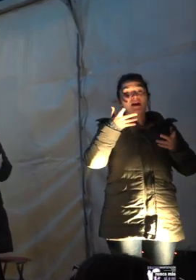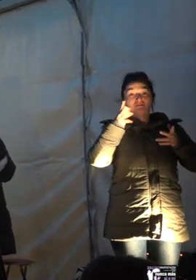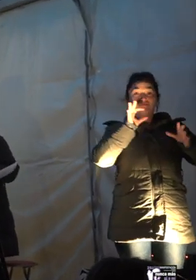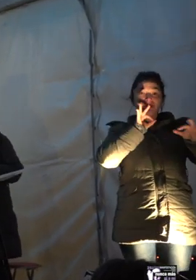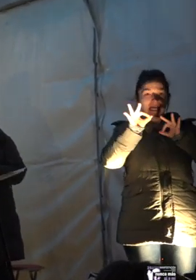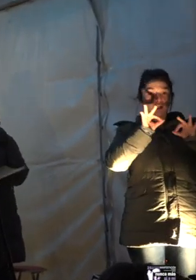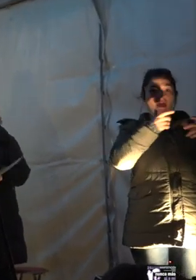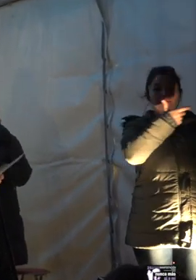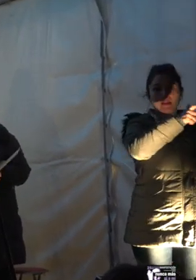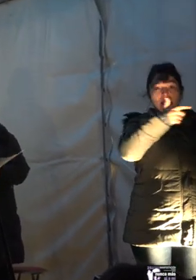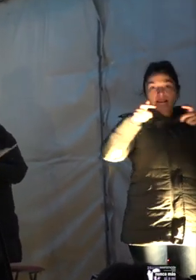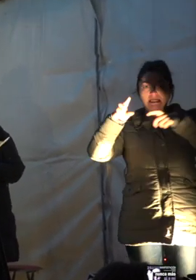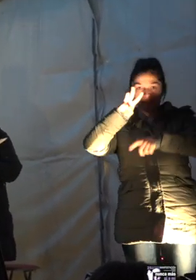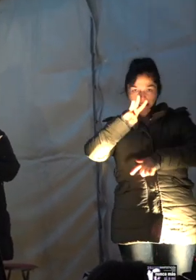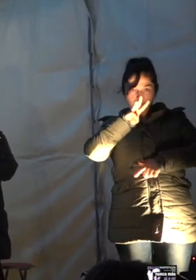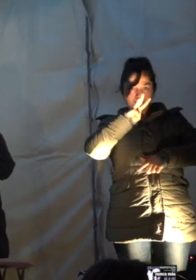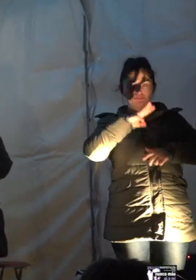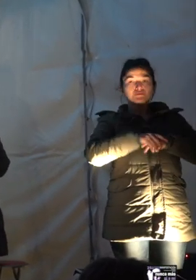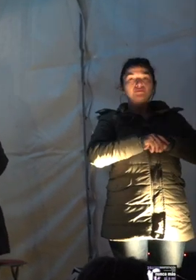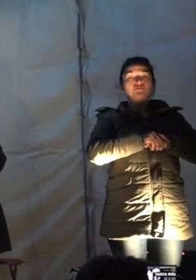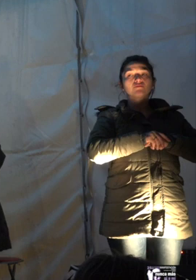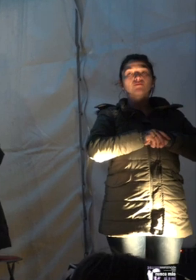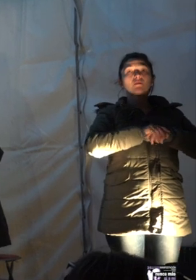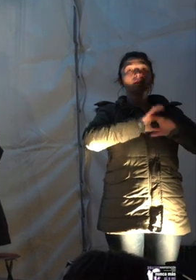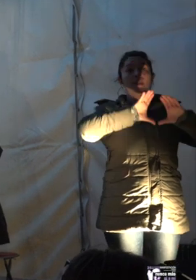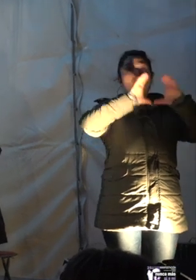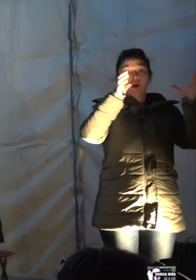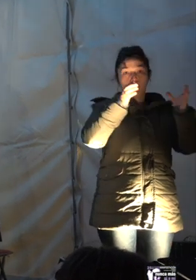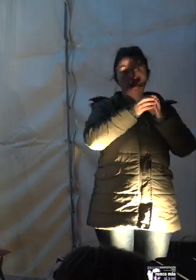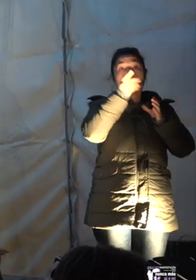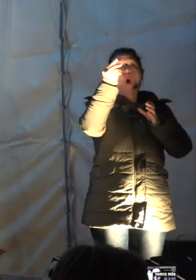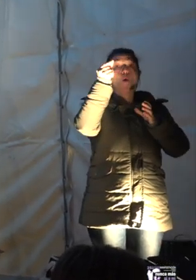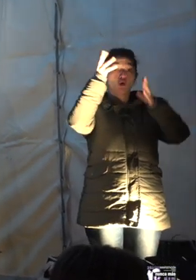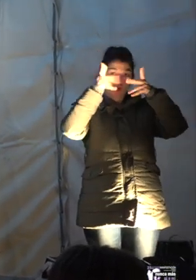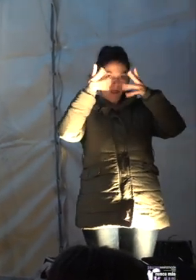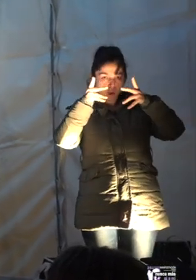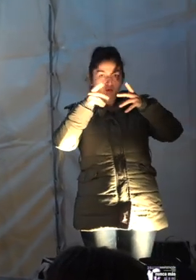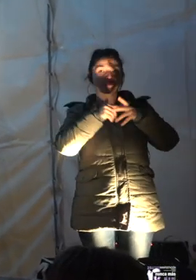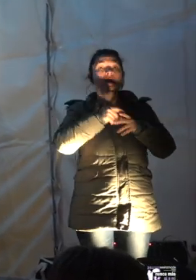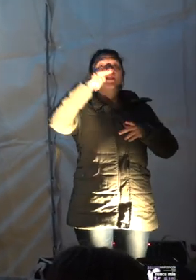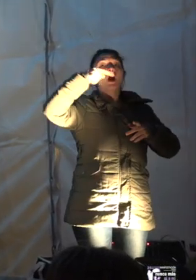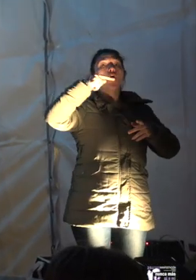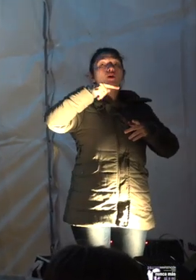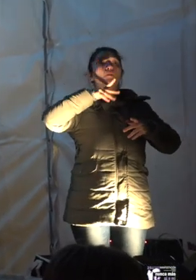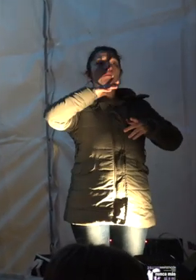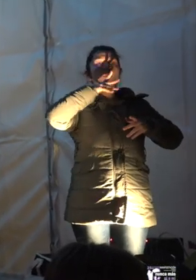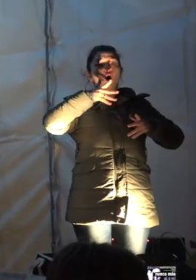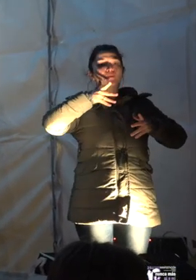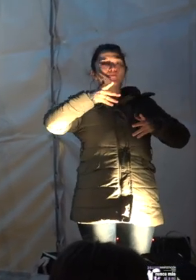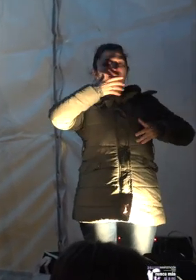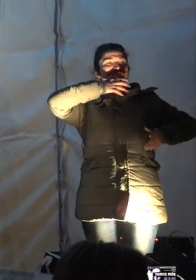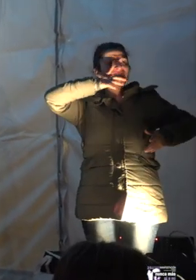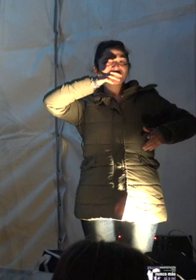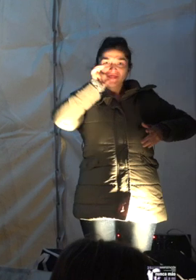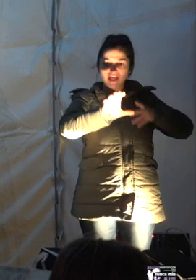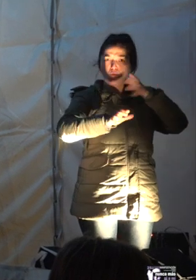de tres escenas. La agrupación escénica Unos Cuantos está hoy con vosotros en la denuncia y la